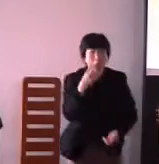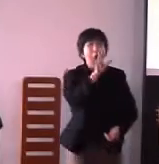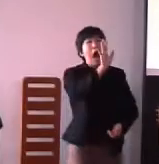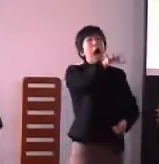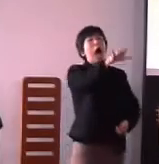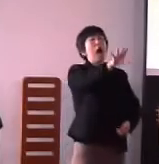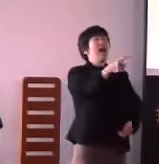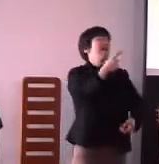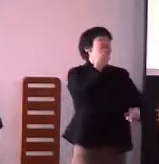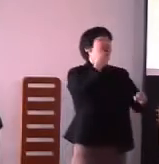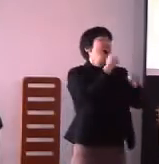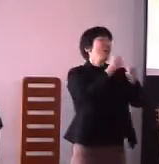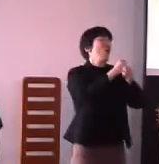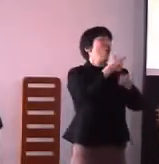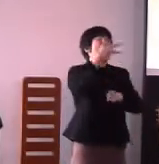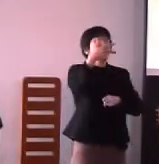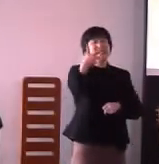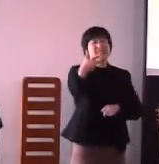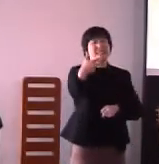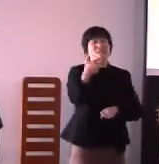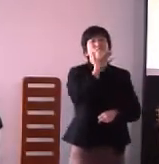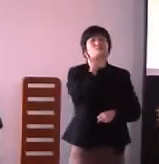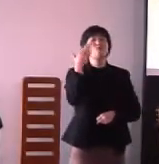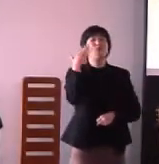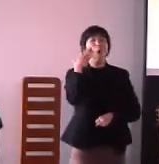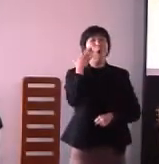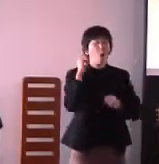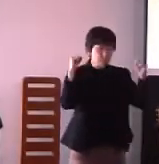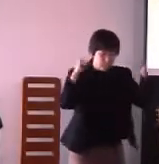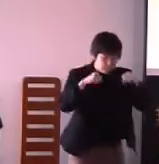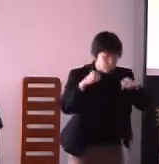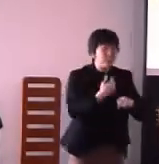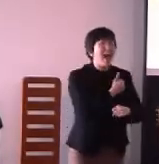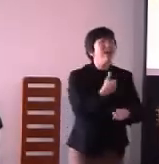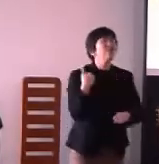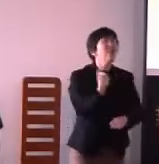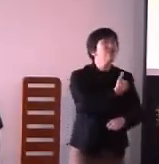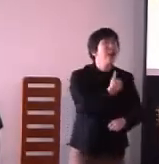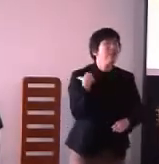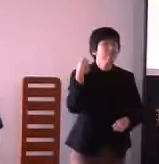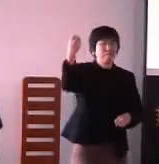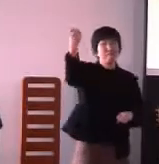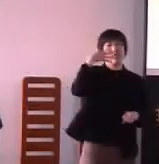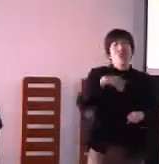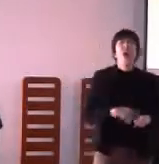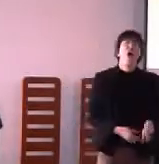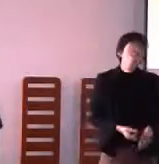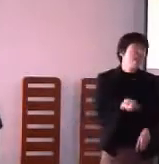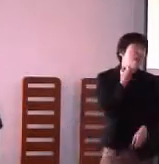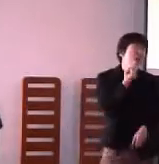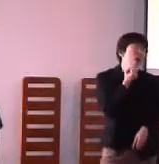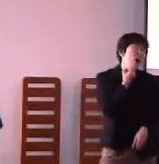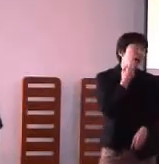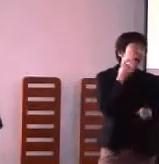師、これはろう者でも認められてると認められた、ああ歯科技講師